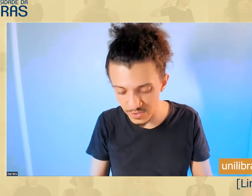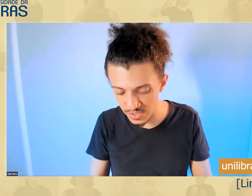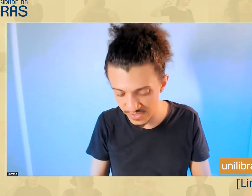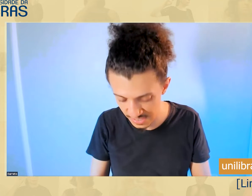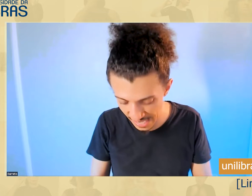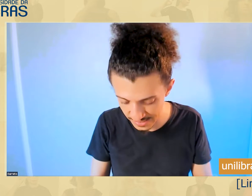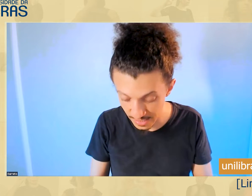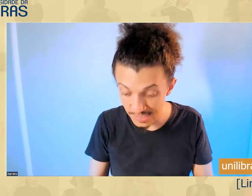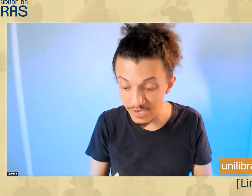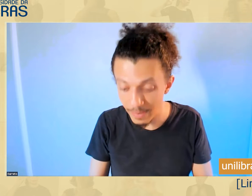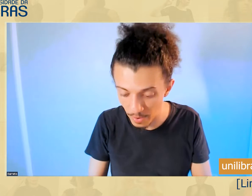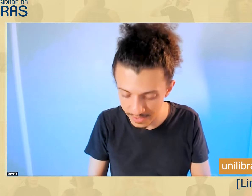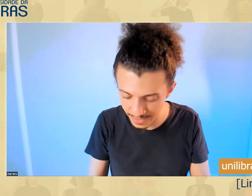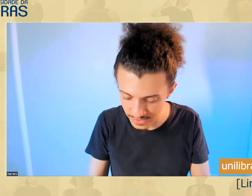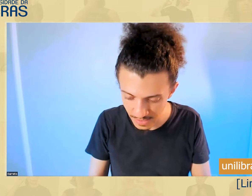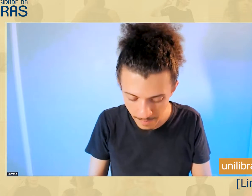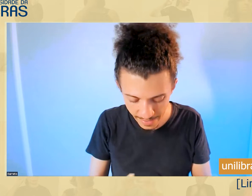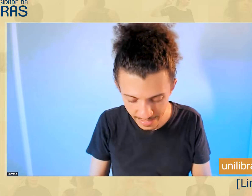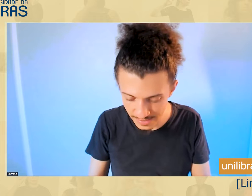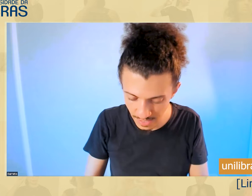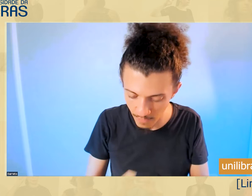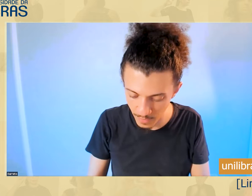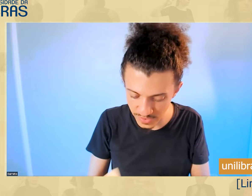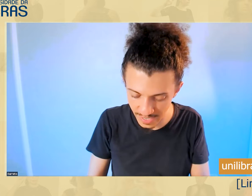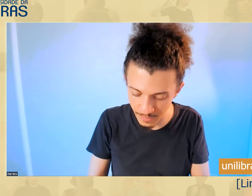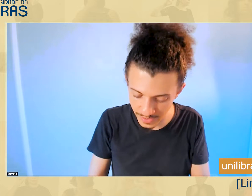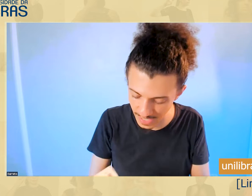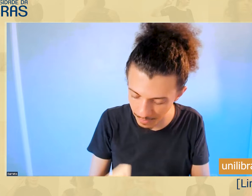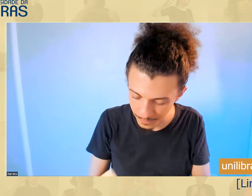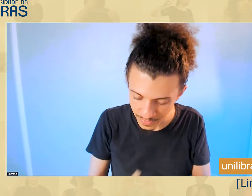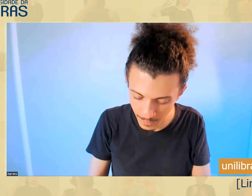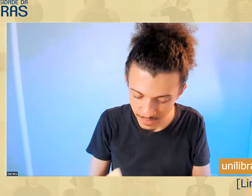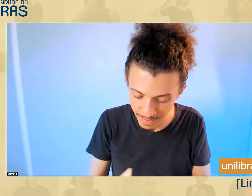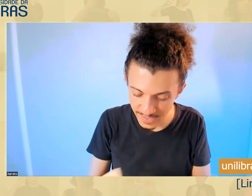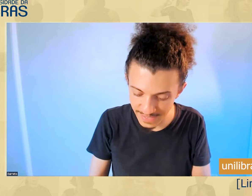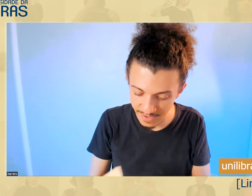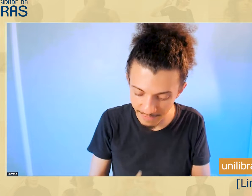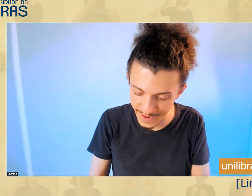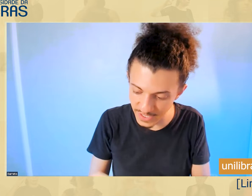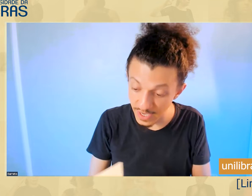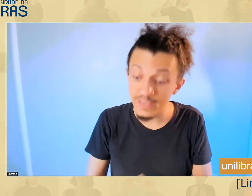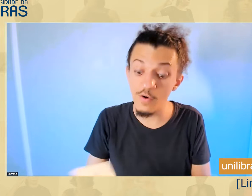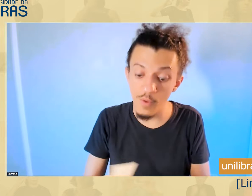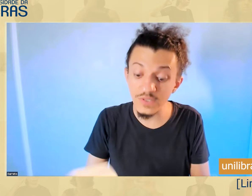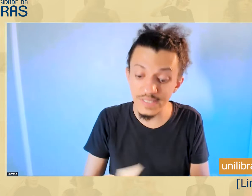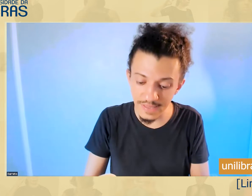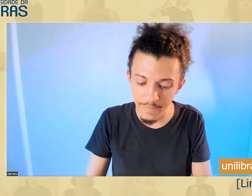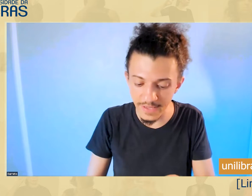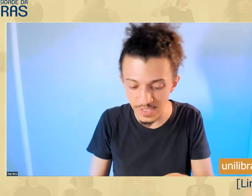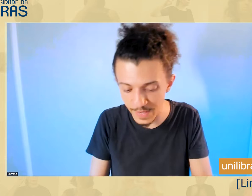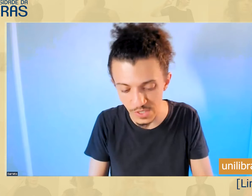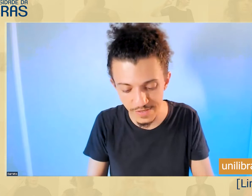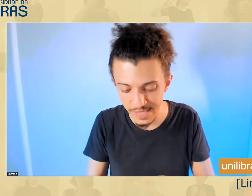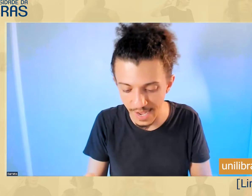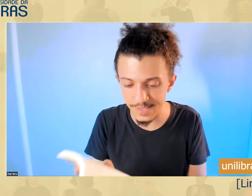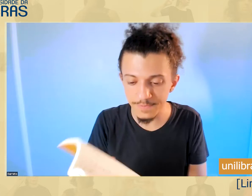as expressões faciais são importantes para aquele sinal. Vou mostrar aqui, por exemplo, tem umas partes mais aqui à frente, que eu mostro exatamente